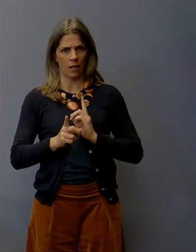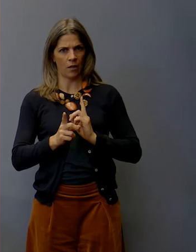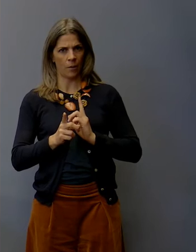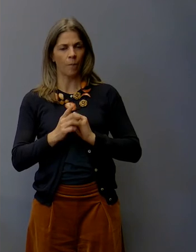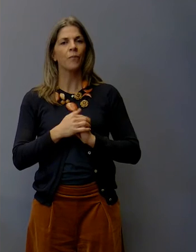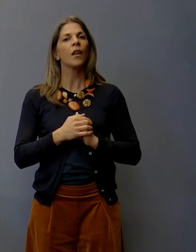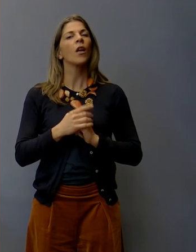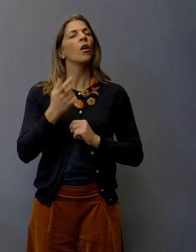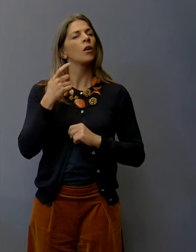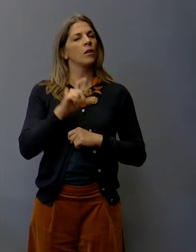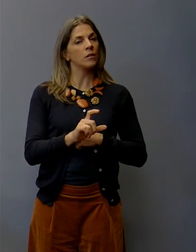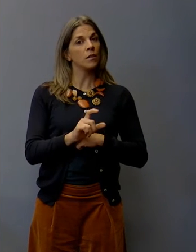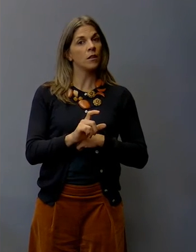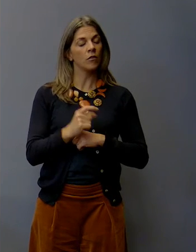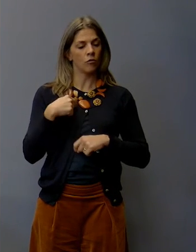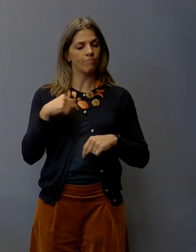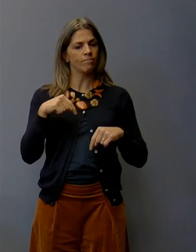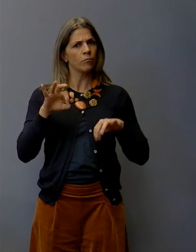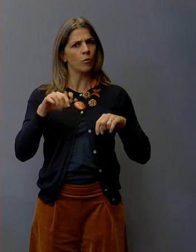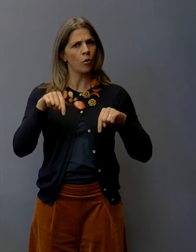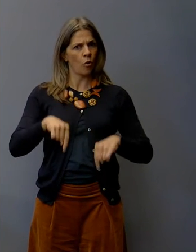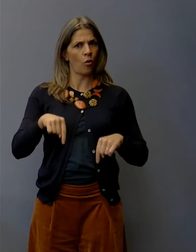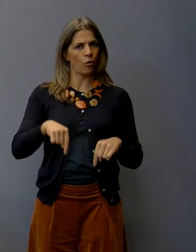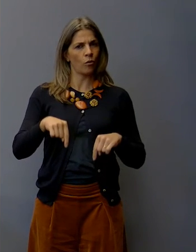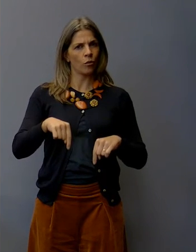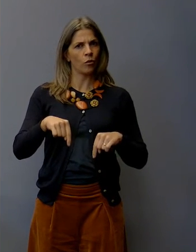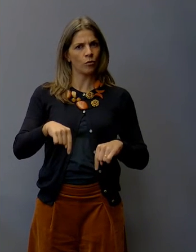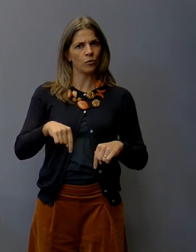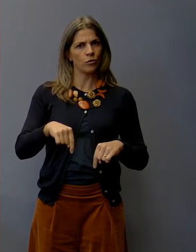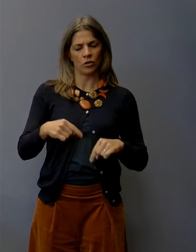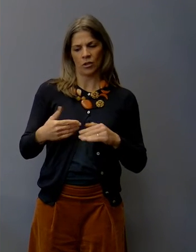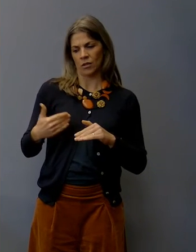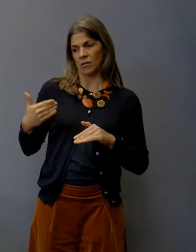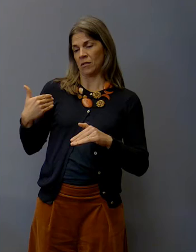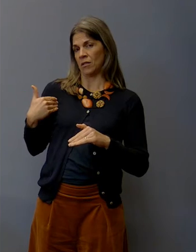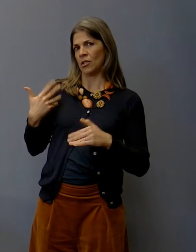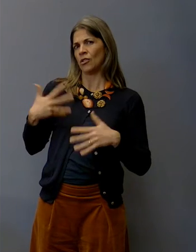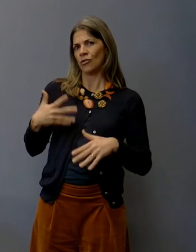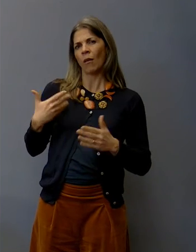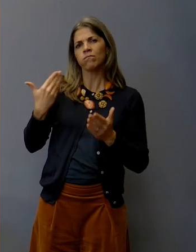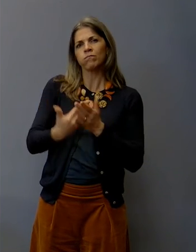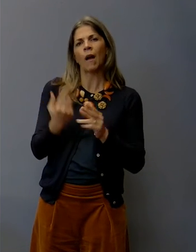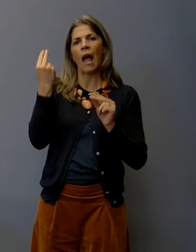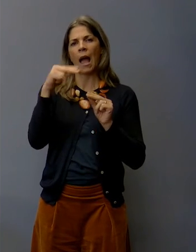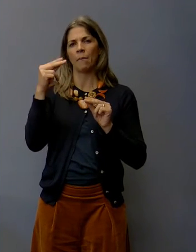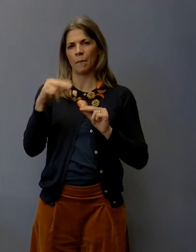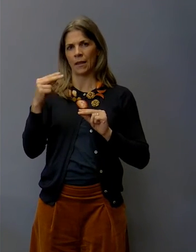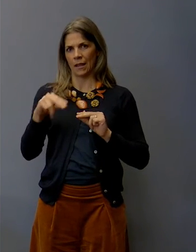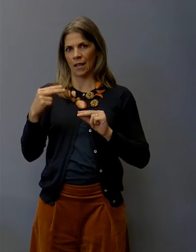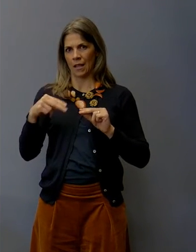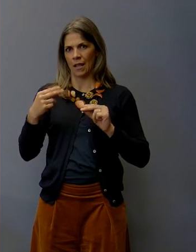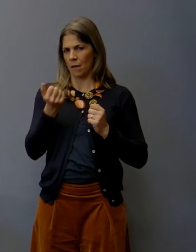anche oggi ho proposto in questi giorni una serie di emendamenti alcuni più diciamo con